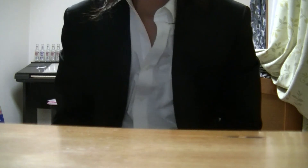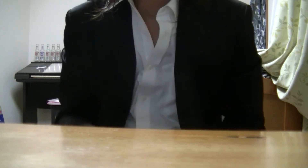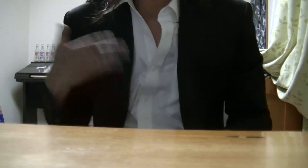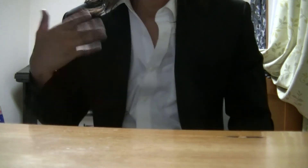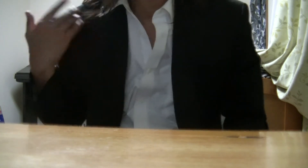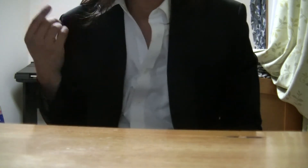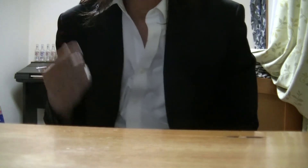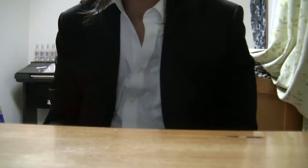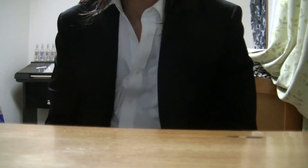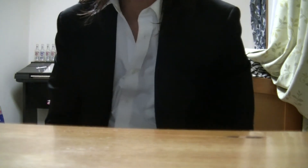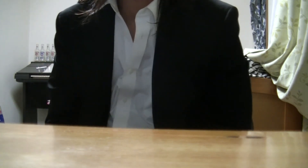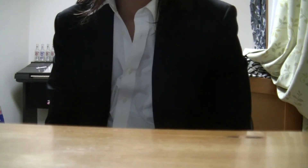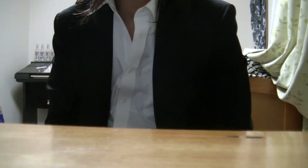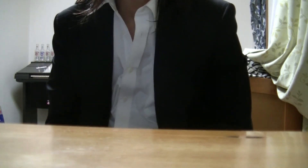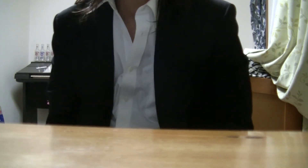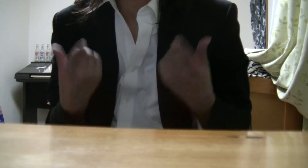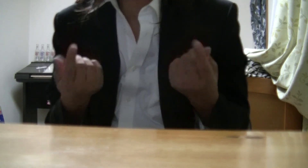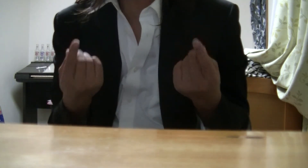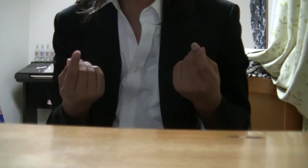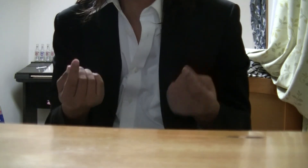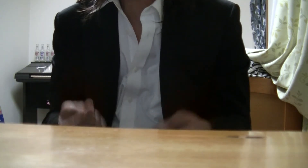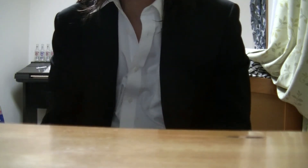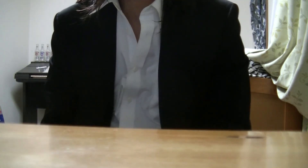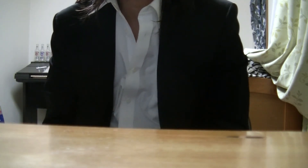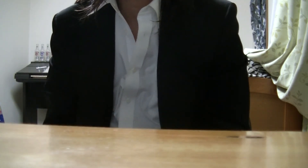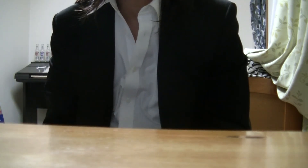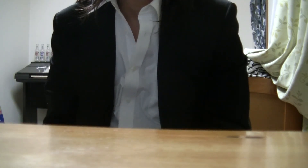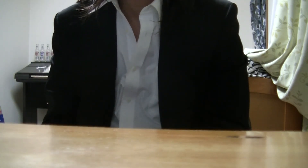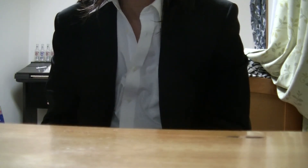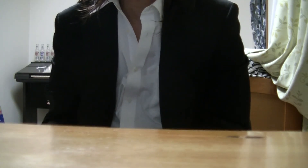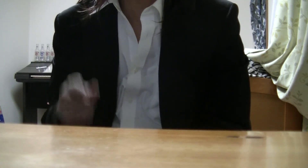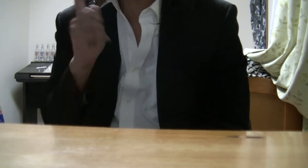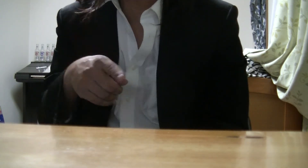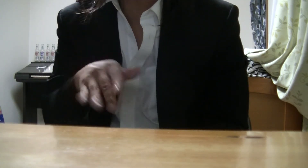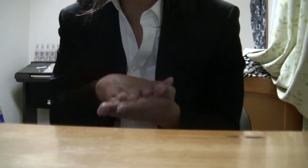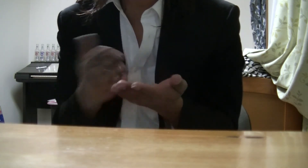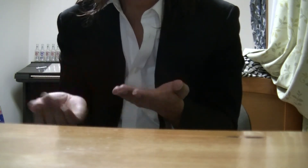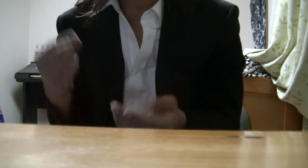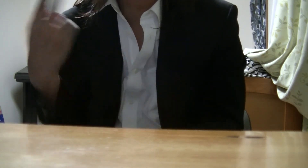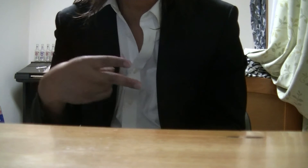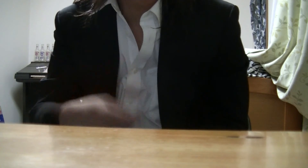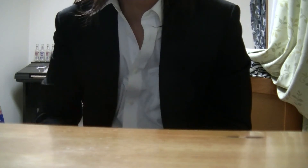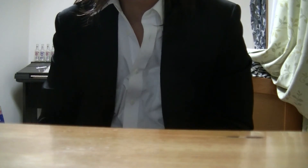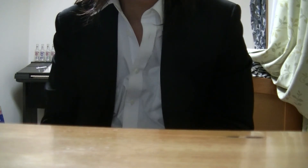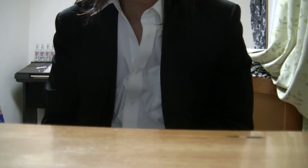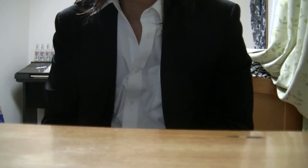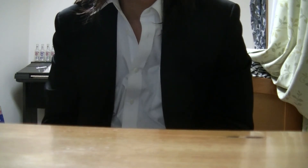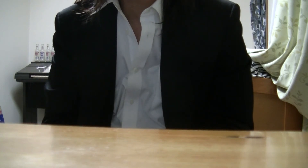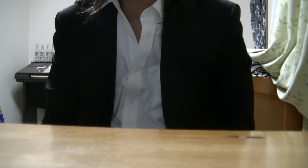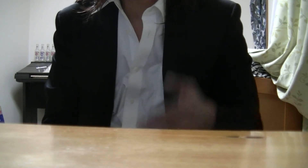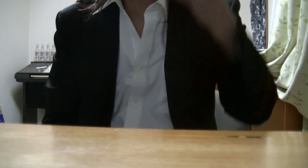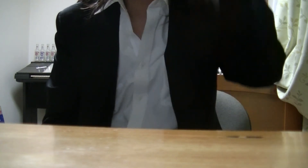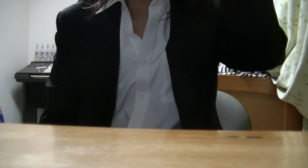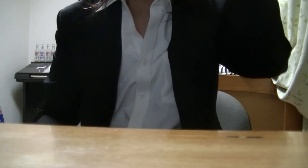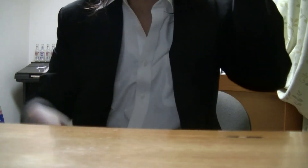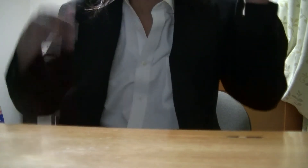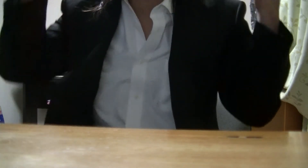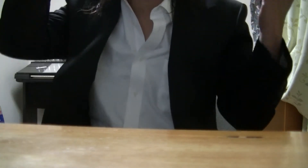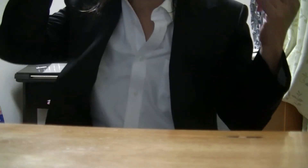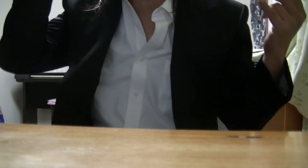る。あー、そうかそうか、いや、めっちゃ、もう一回読んで、あれめっちゃ、あ、まあまあ、これは もちろん読む人によって響くかどうかも違